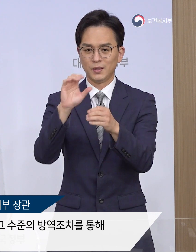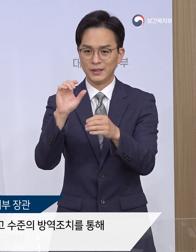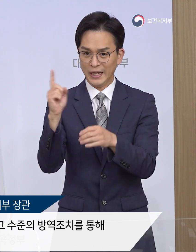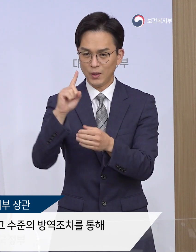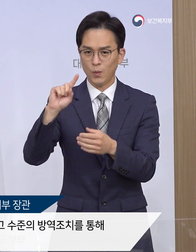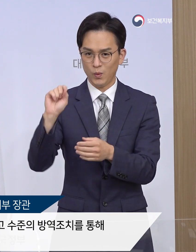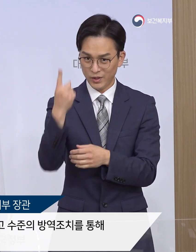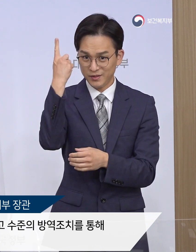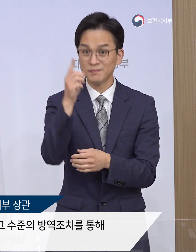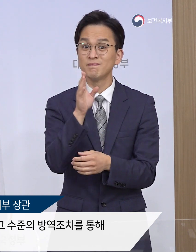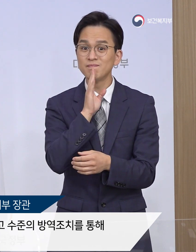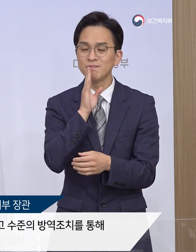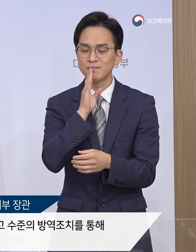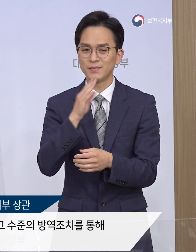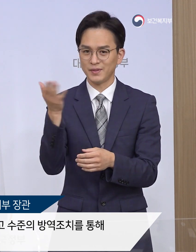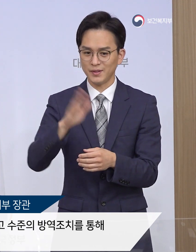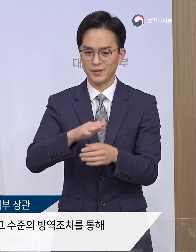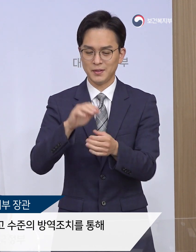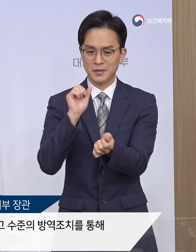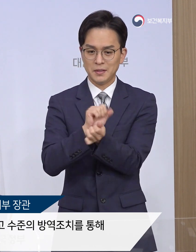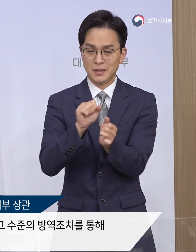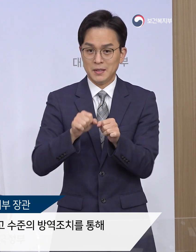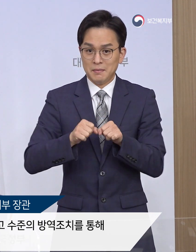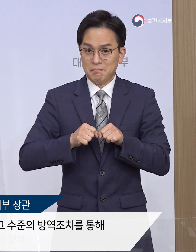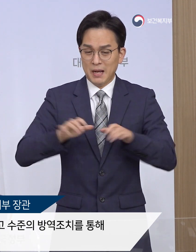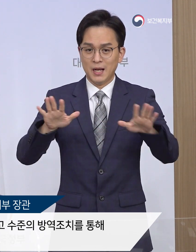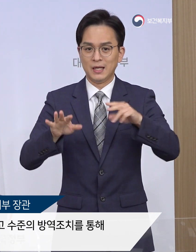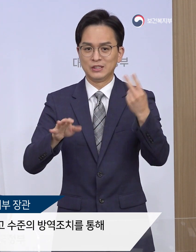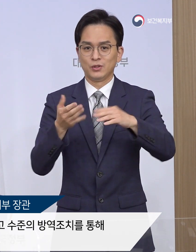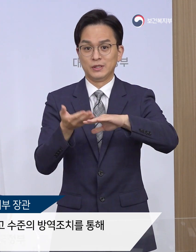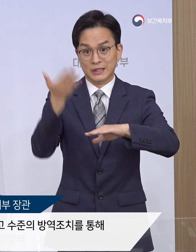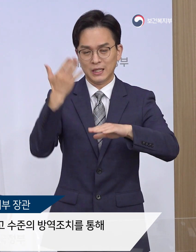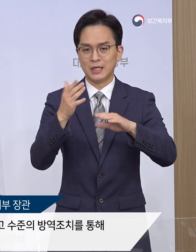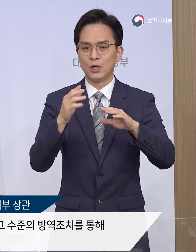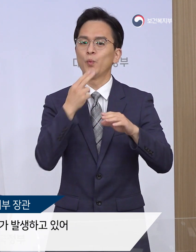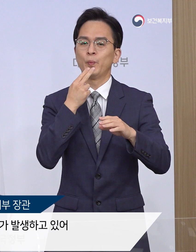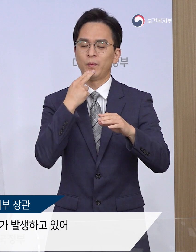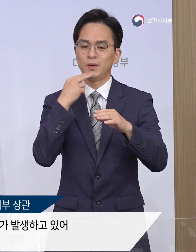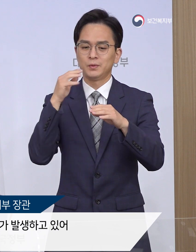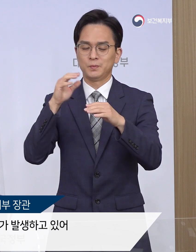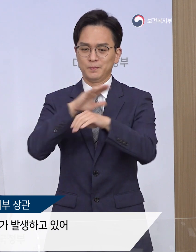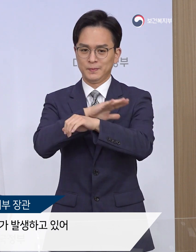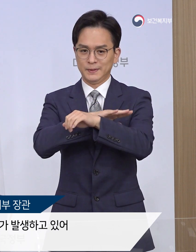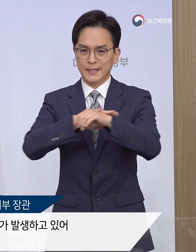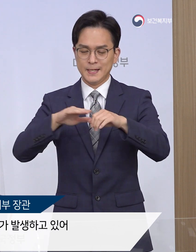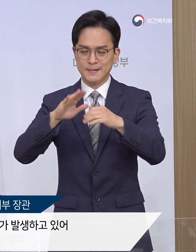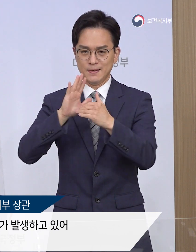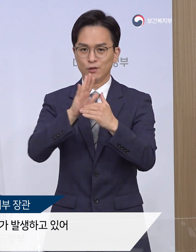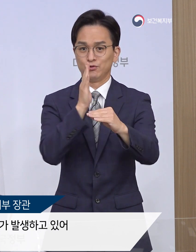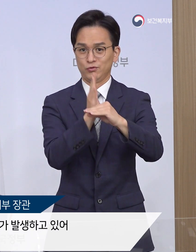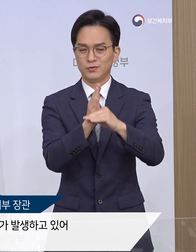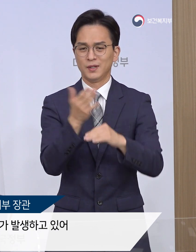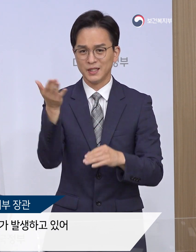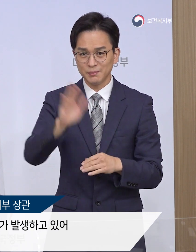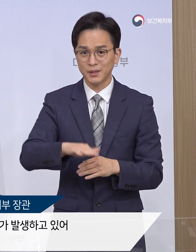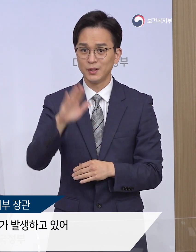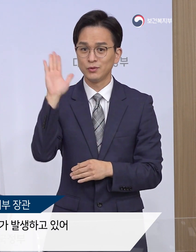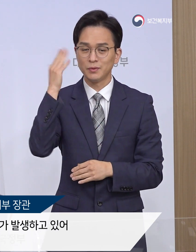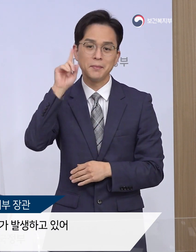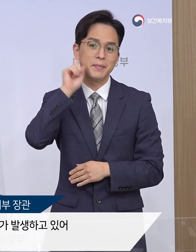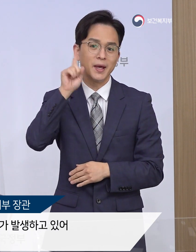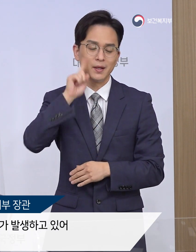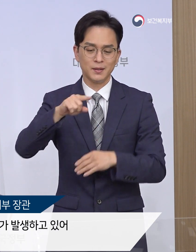조치를 통해 현재 급격한 유행의 증가는 억제한 상태입니다. 그러나 여전히 하루 1,700여